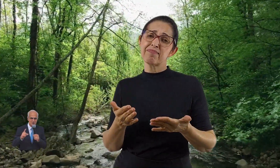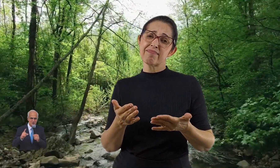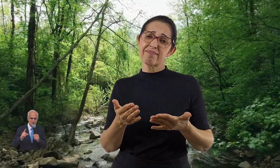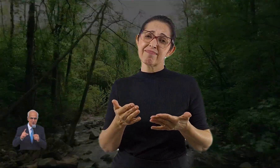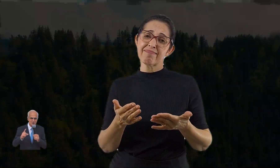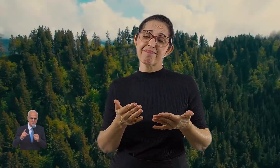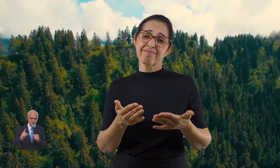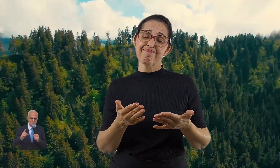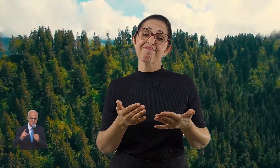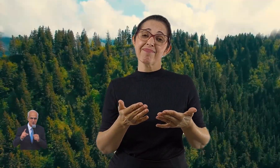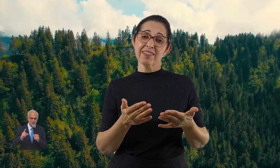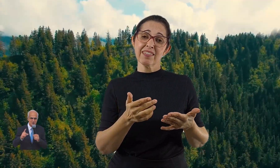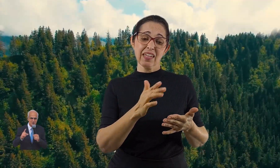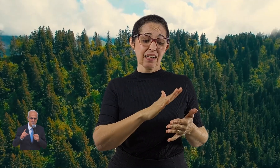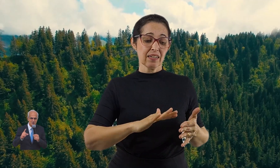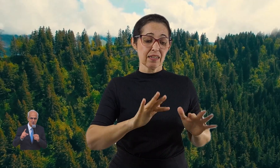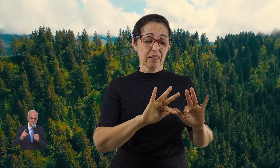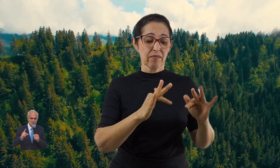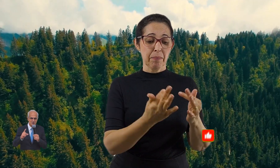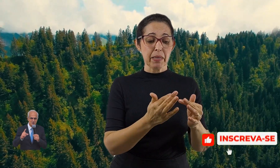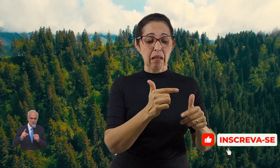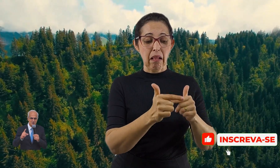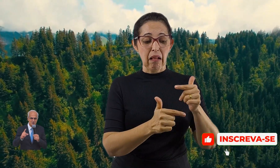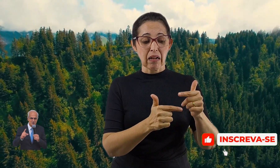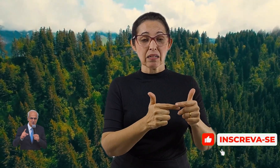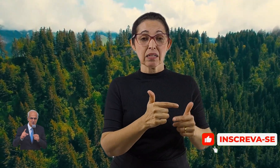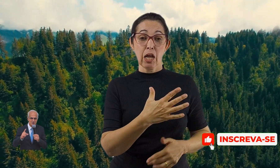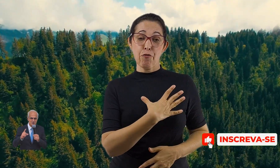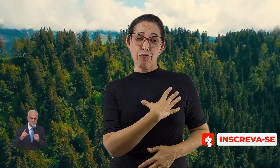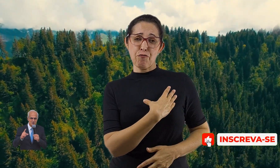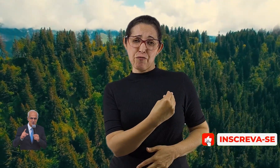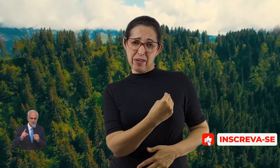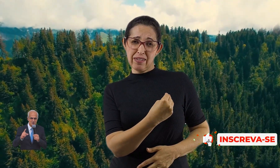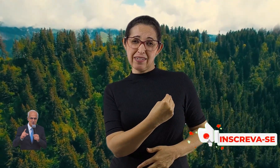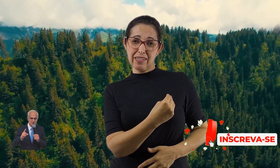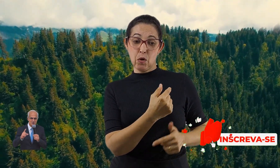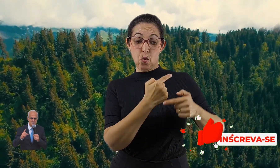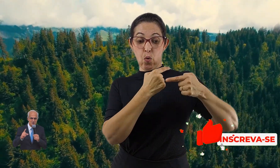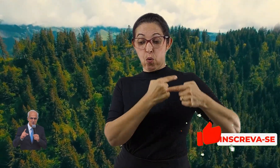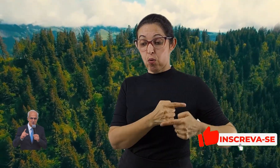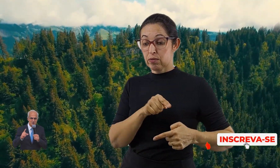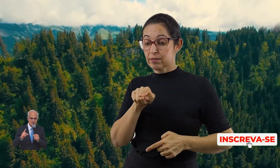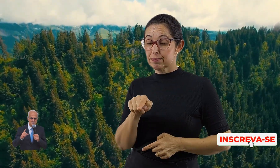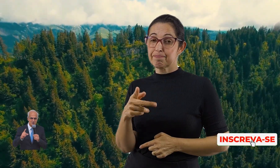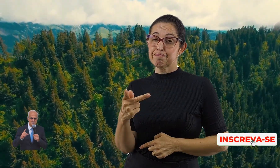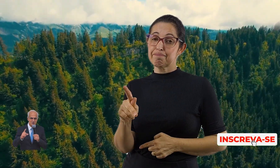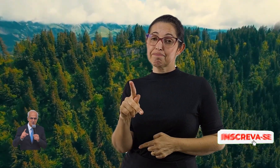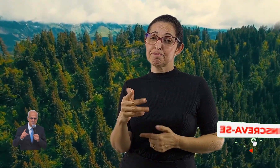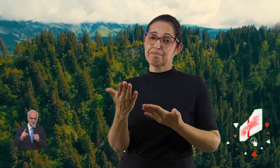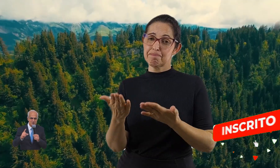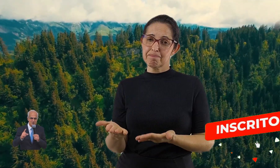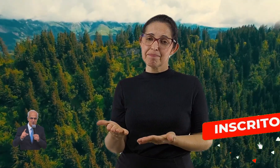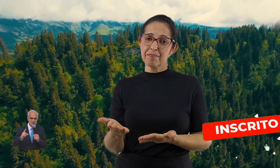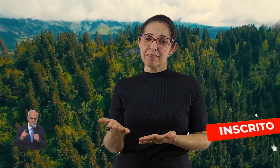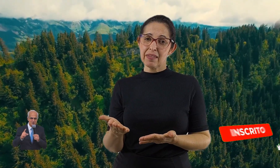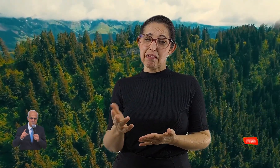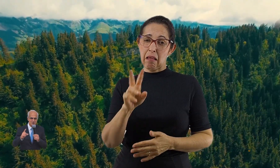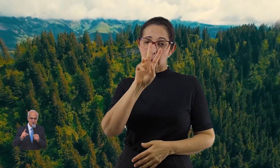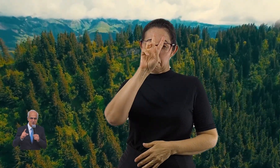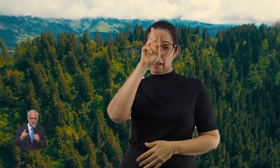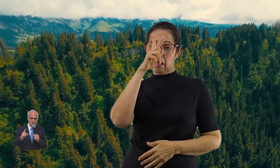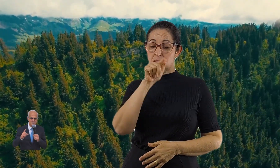lutas no meio da família, filhos que se levantaram também contra ele,